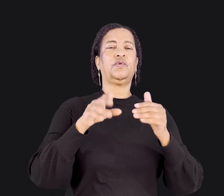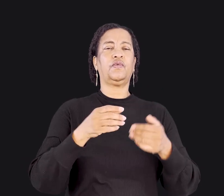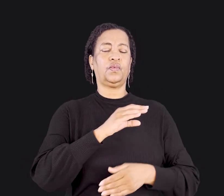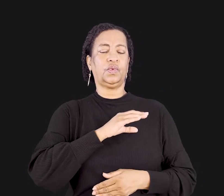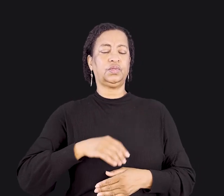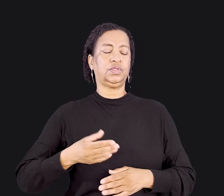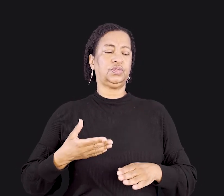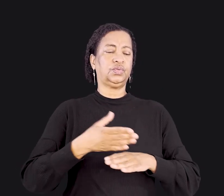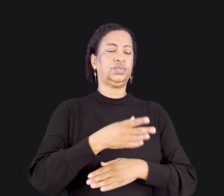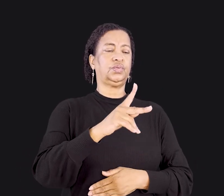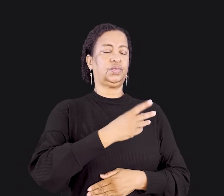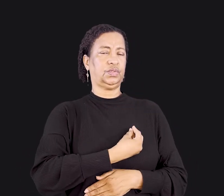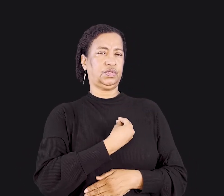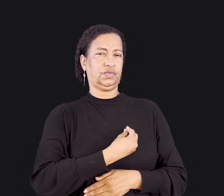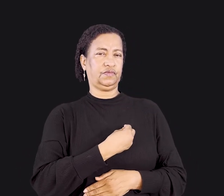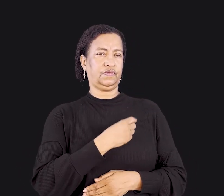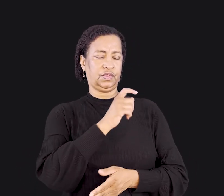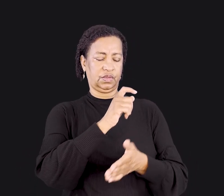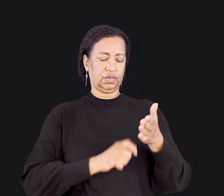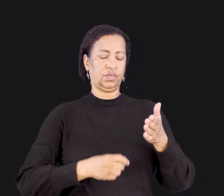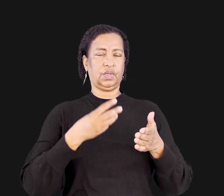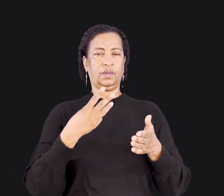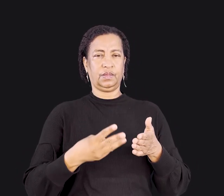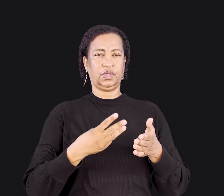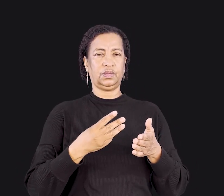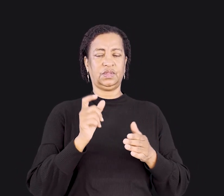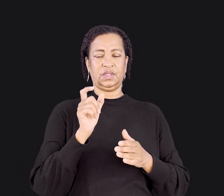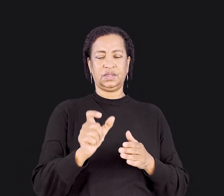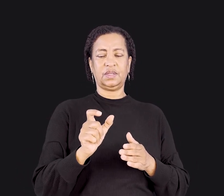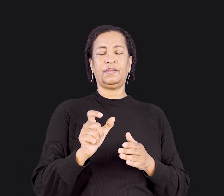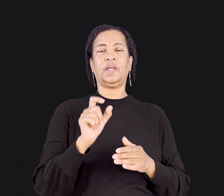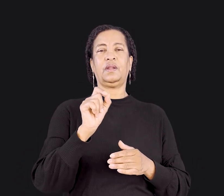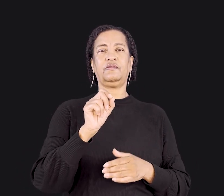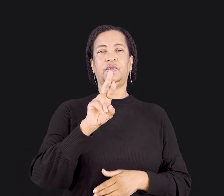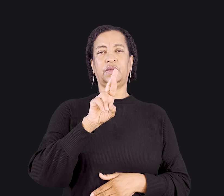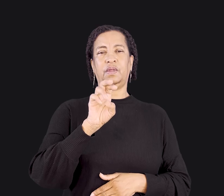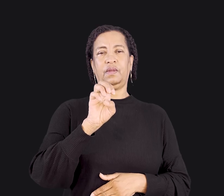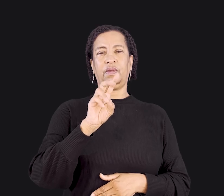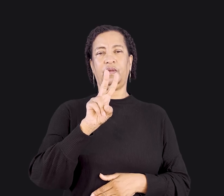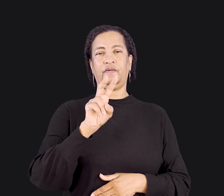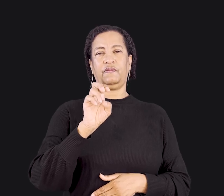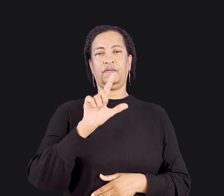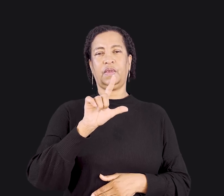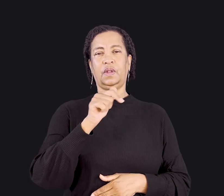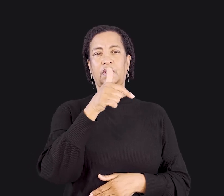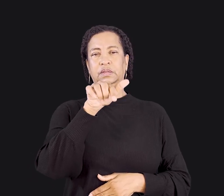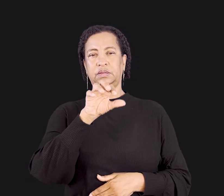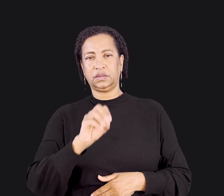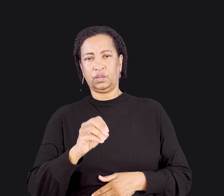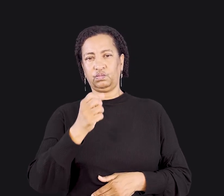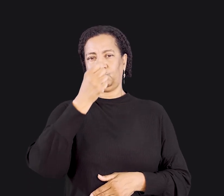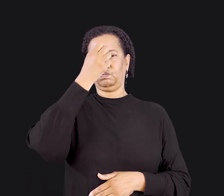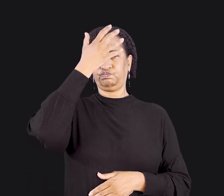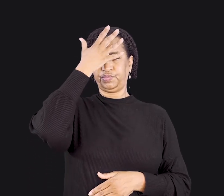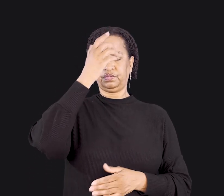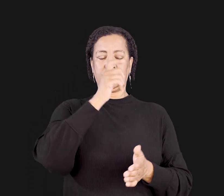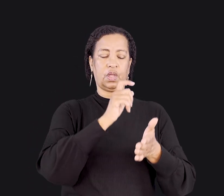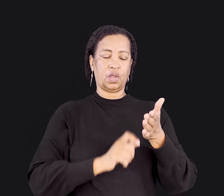suas vidas. No capítulo 3, a palavra-chave é revelação. Foi nesse capítulo que Paulo